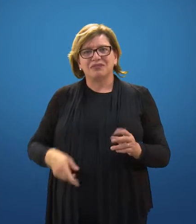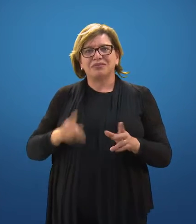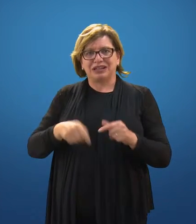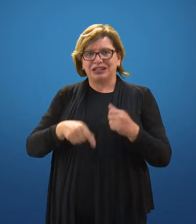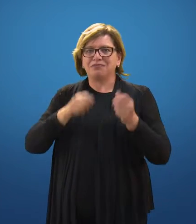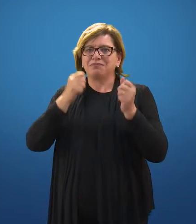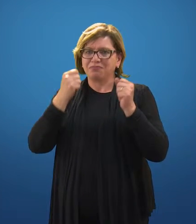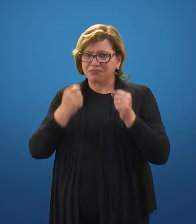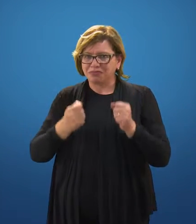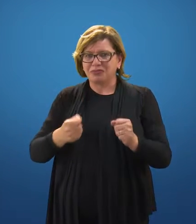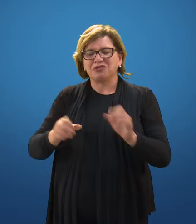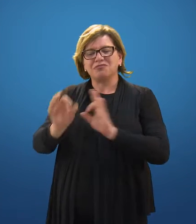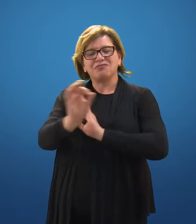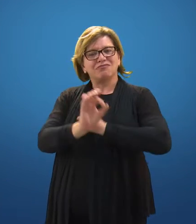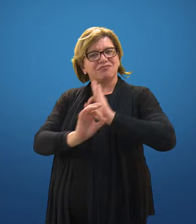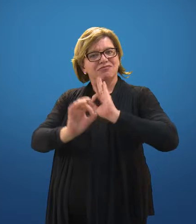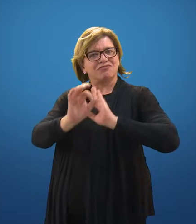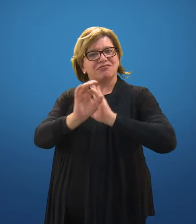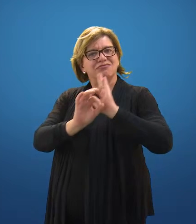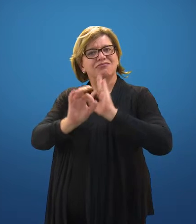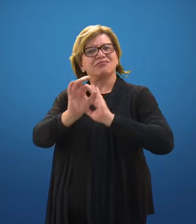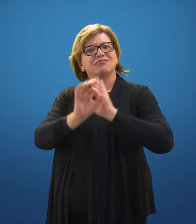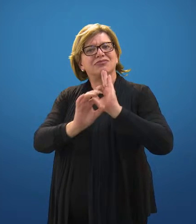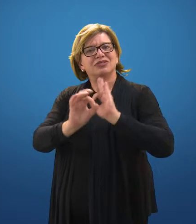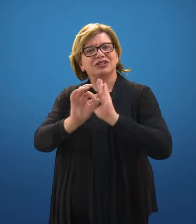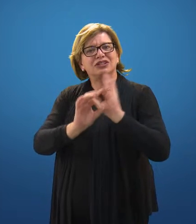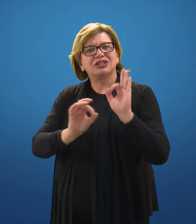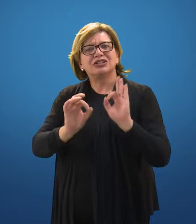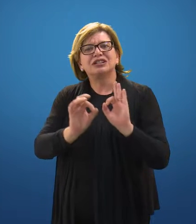sua função, né, de